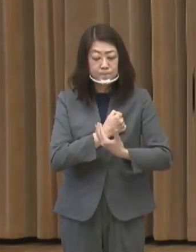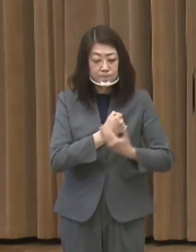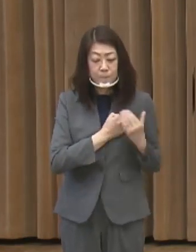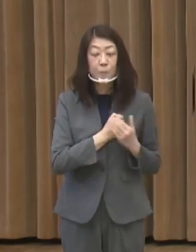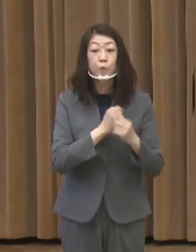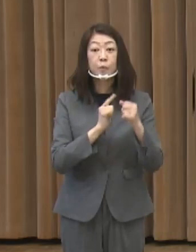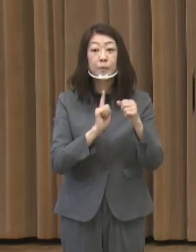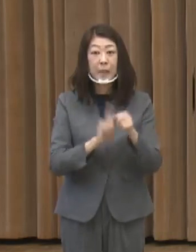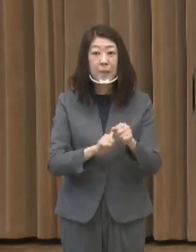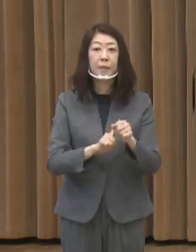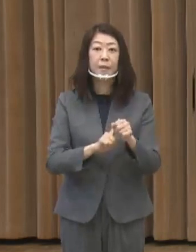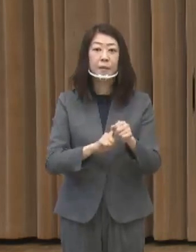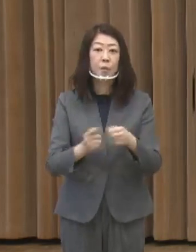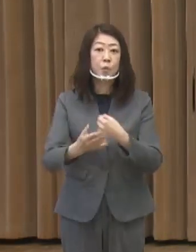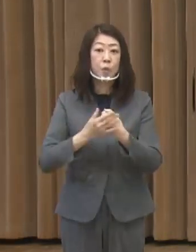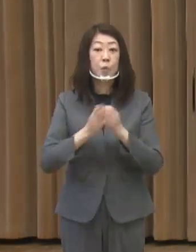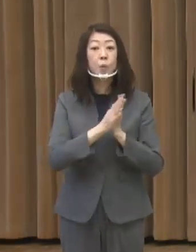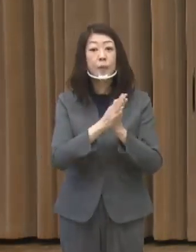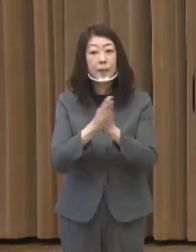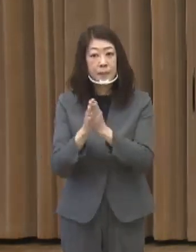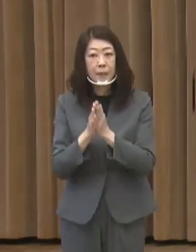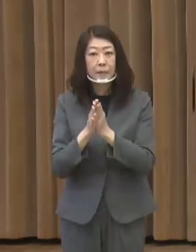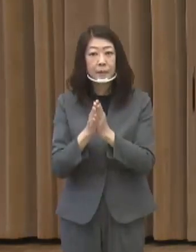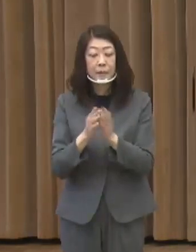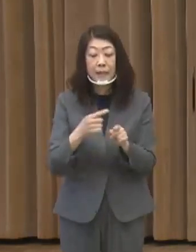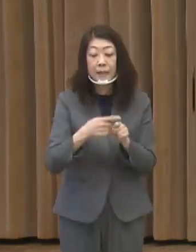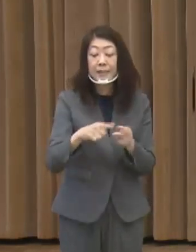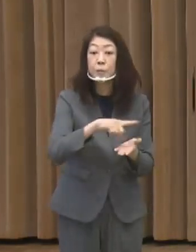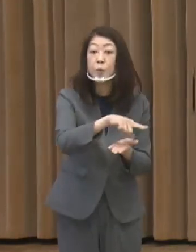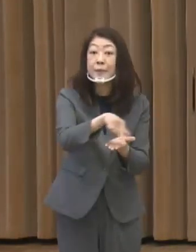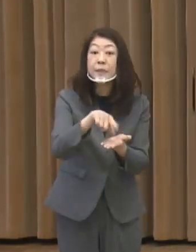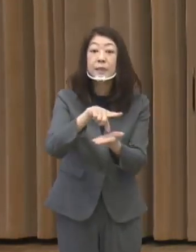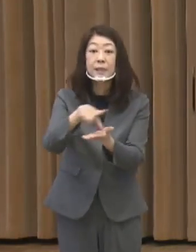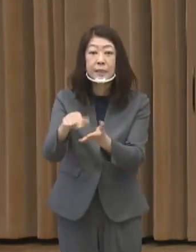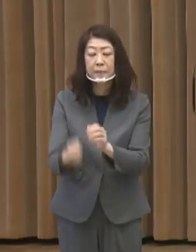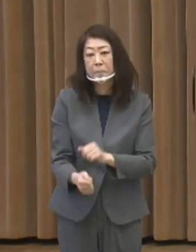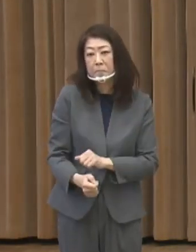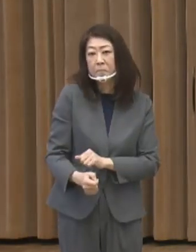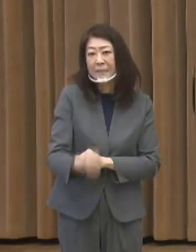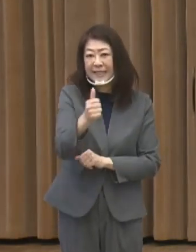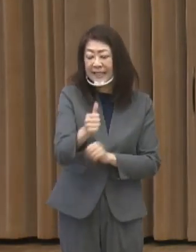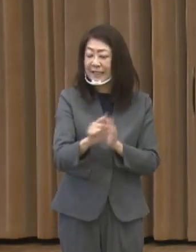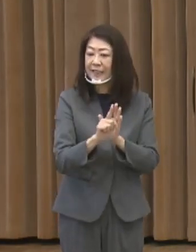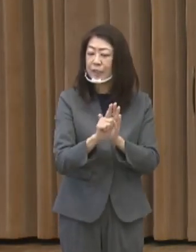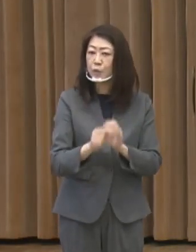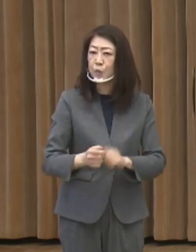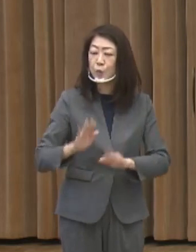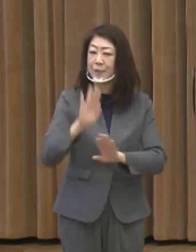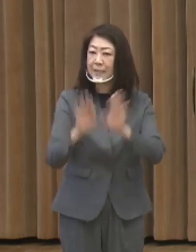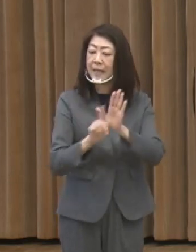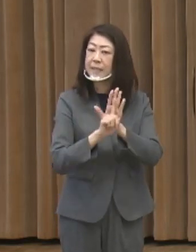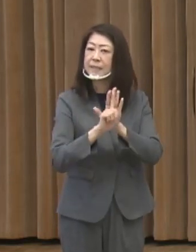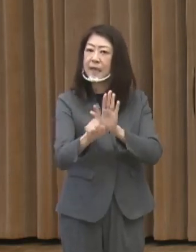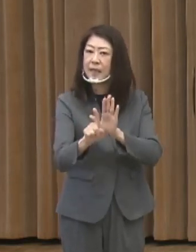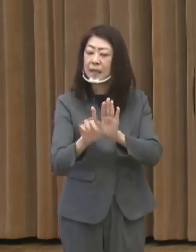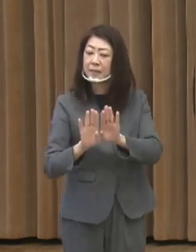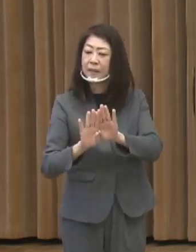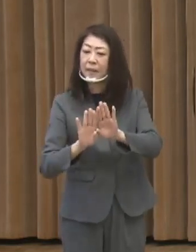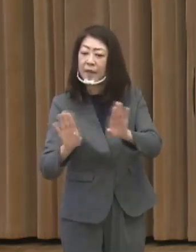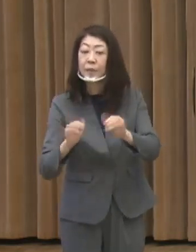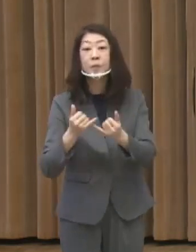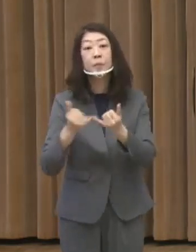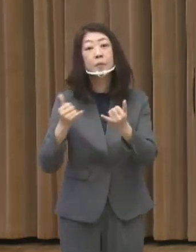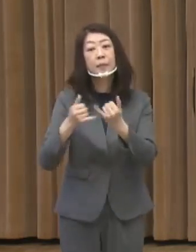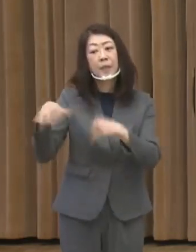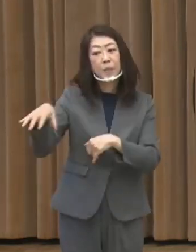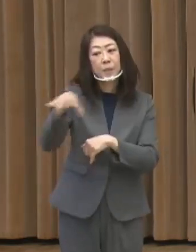力をお願いをし、一部地域では緊急事態宣言という話もありますが、緊急事態宣言に再度